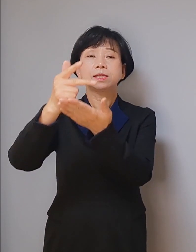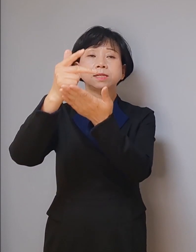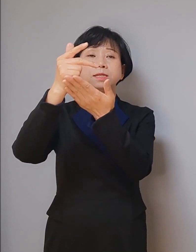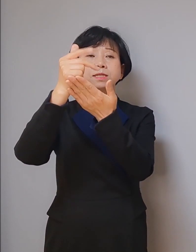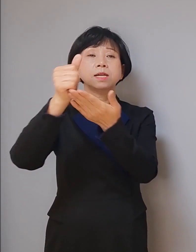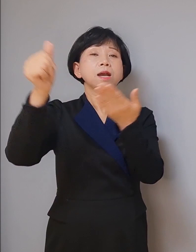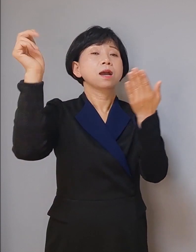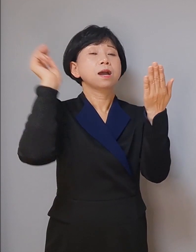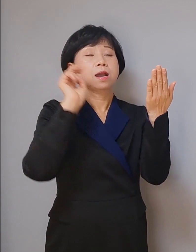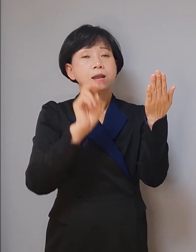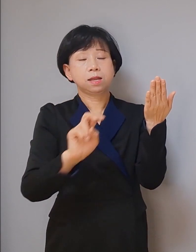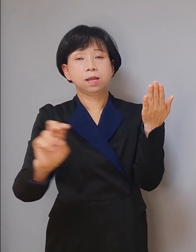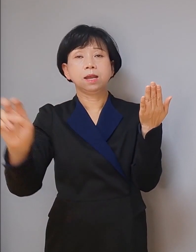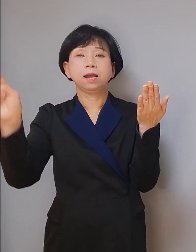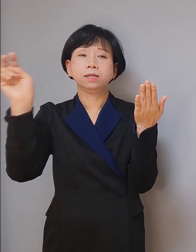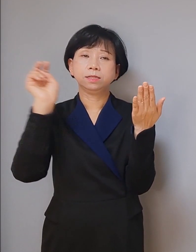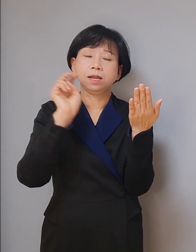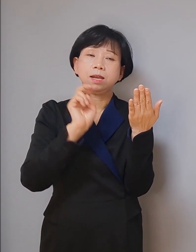주님을